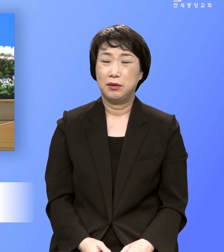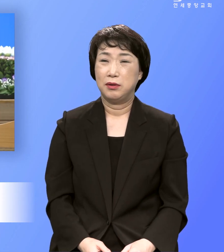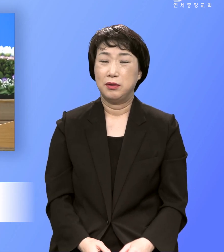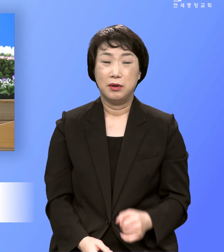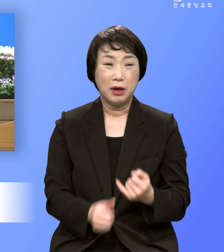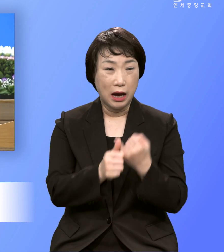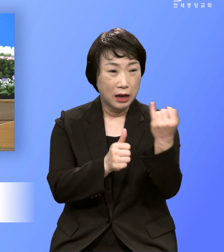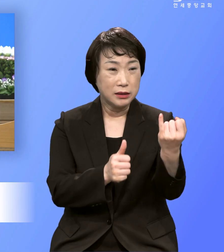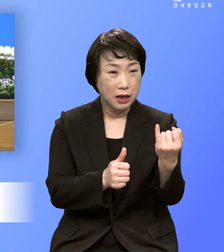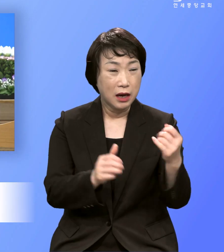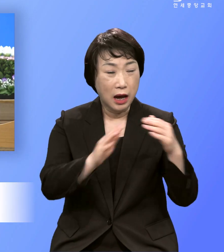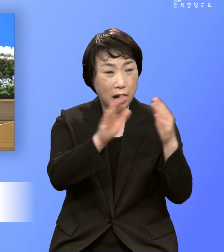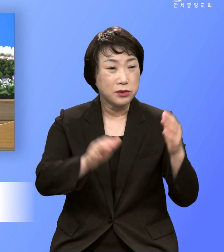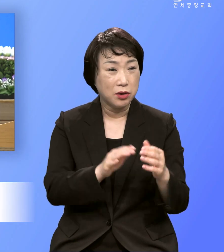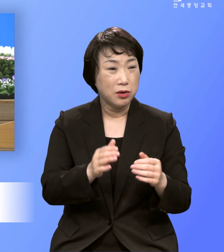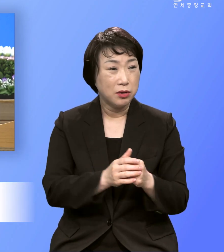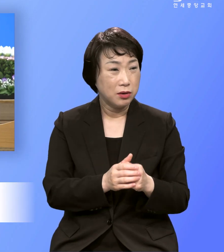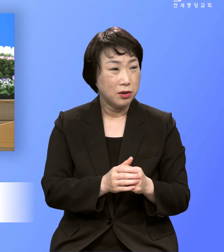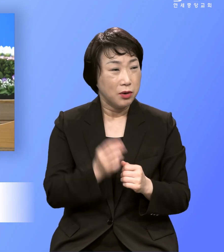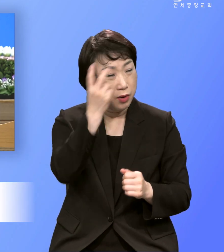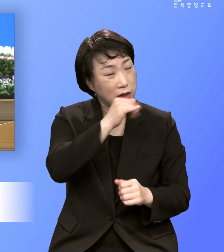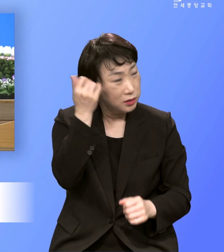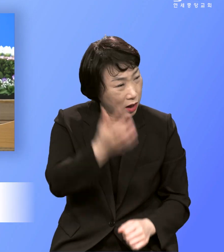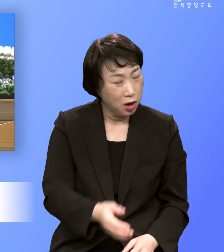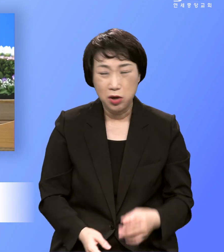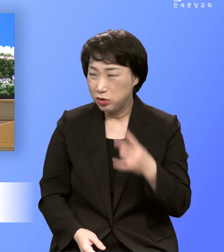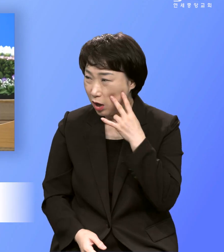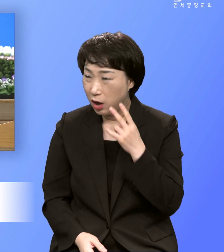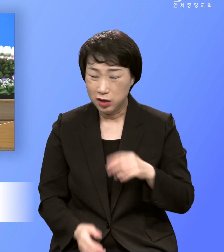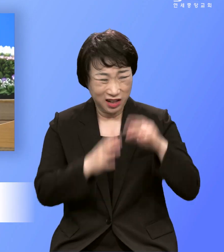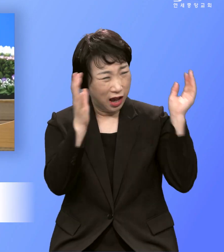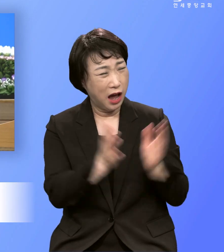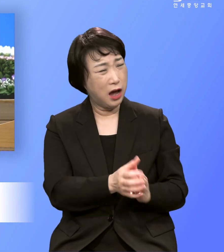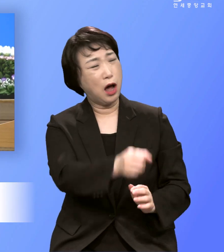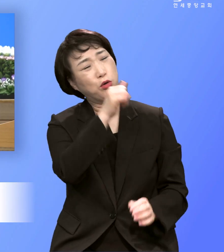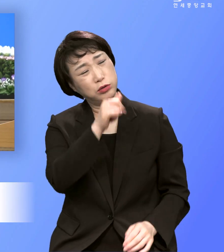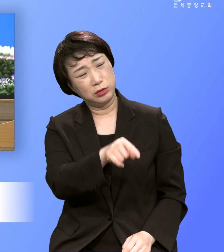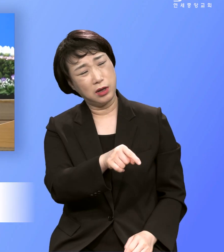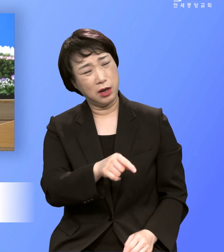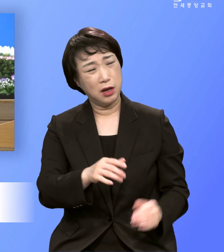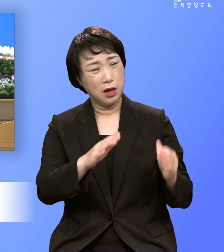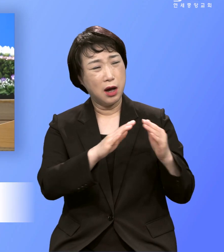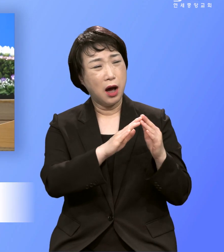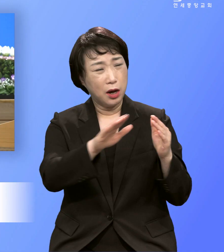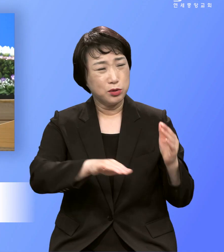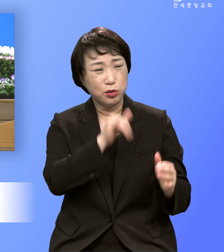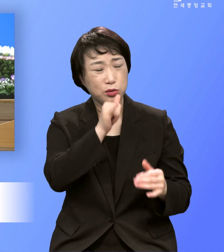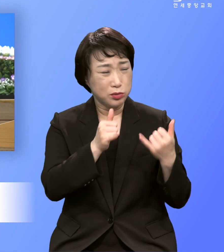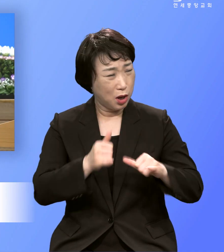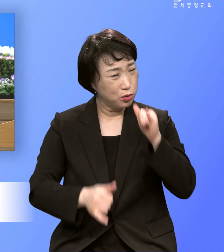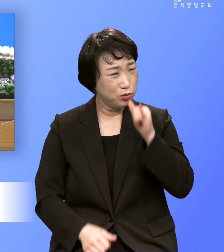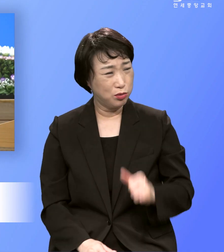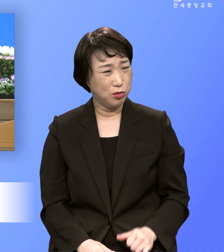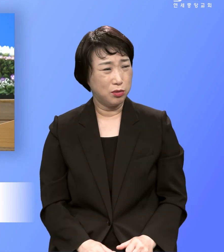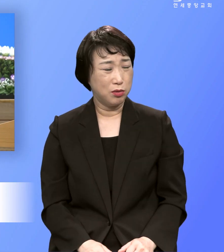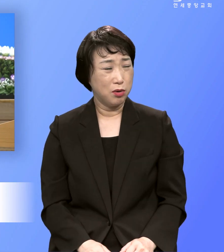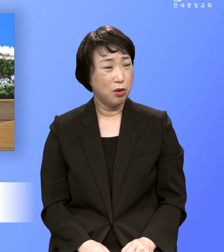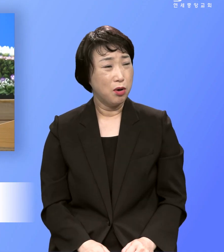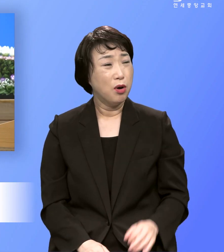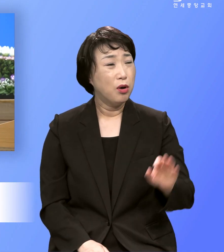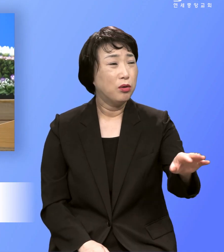네 아내가 가정을 지키냐? 네, 다 가졌구만. 가정도 갖고 자식도 갖고.